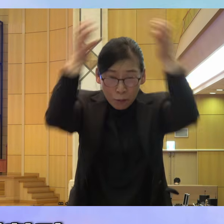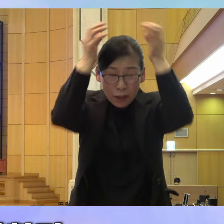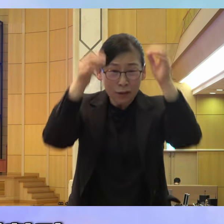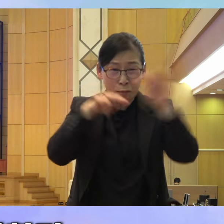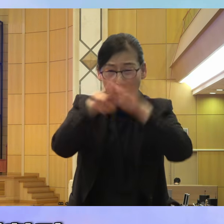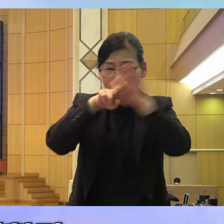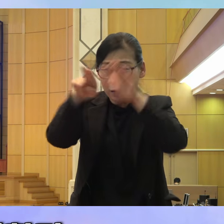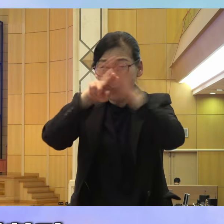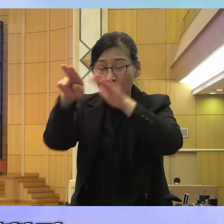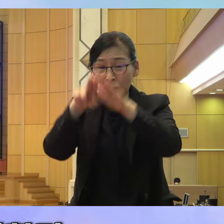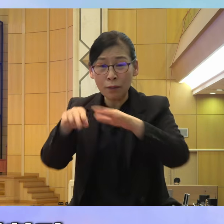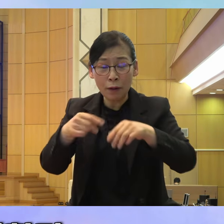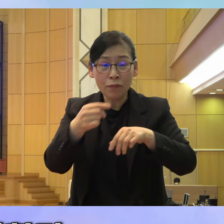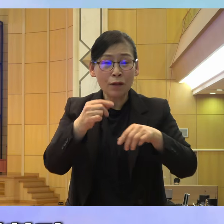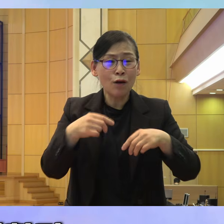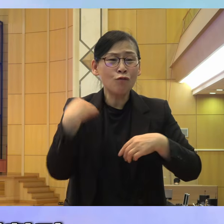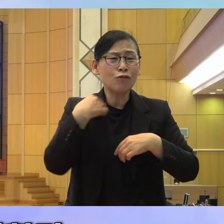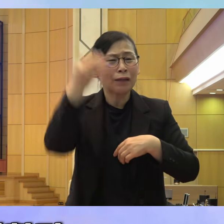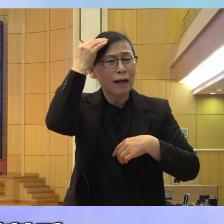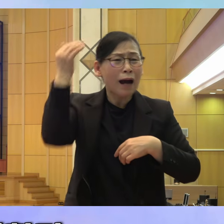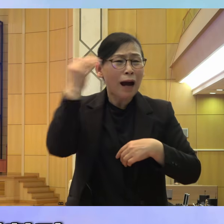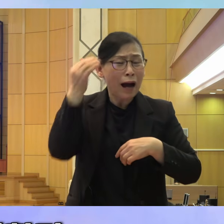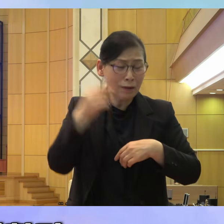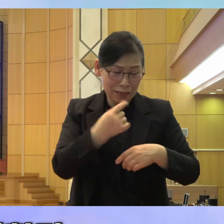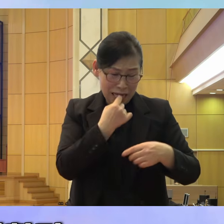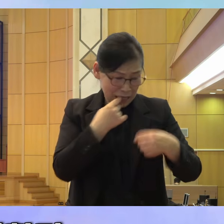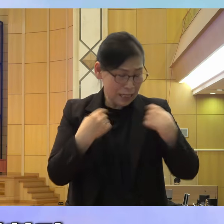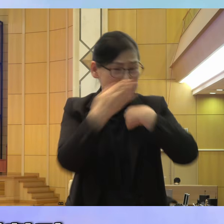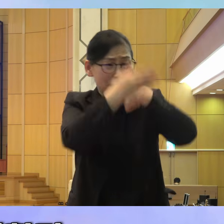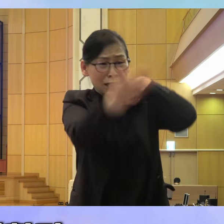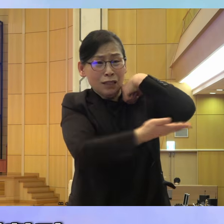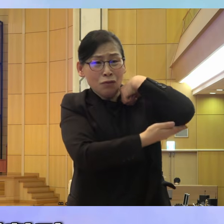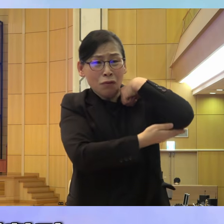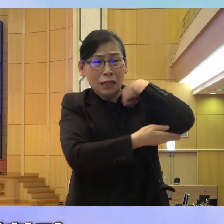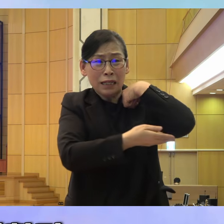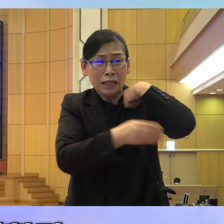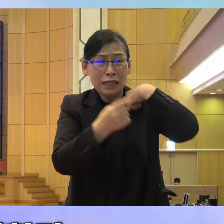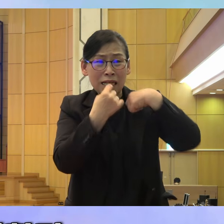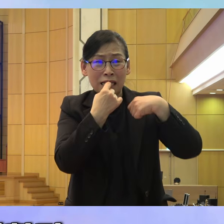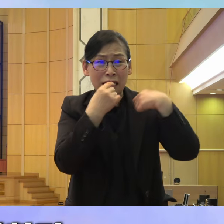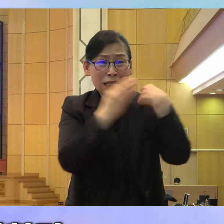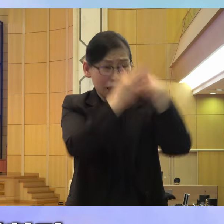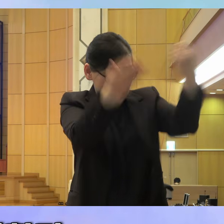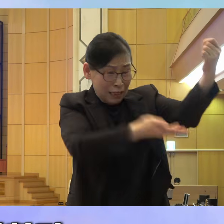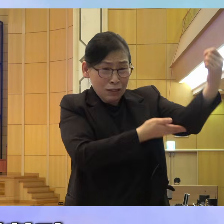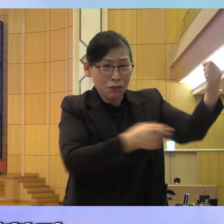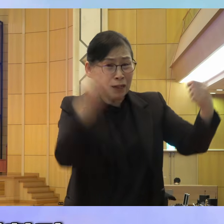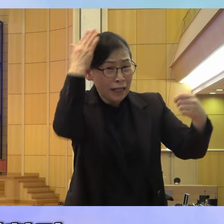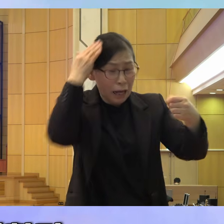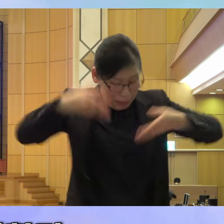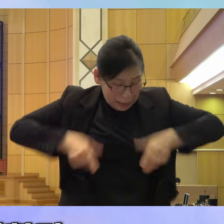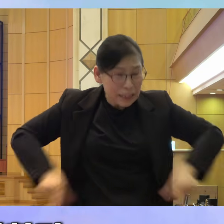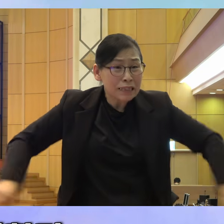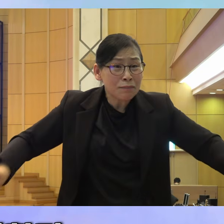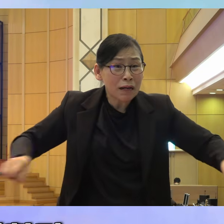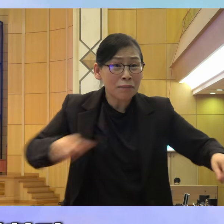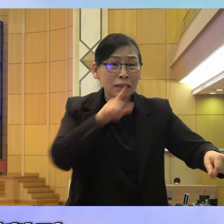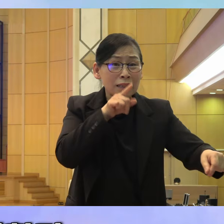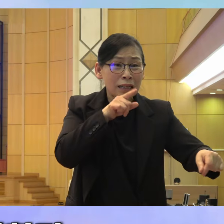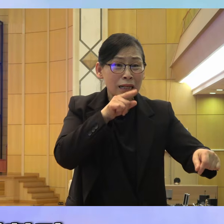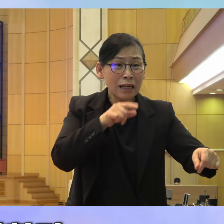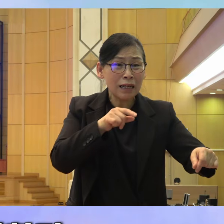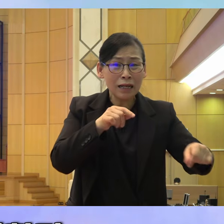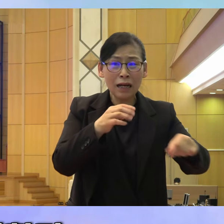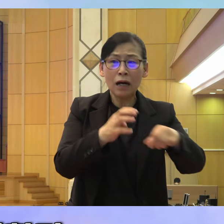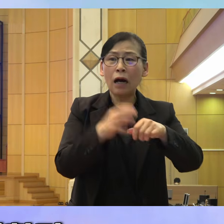싸가지고 이고 아이들 이끌고 피난 갈 때 보면 전부 다요 흰 저고리에 까만 치마요. 자색은